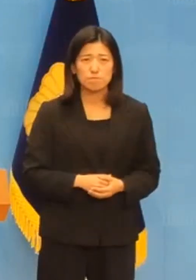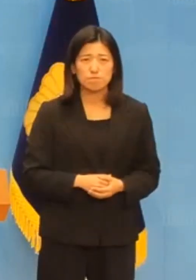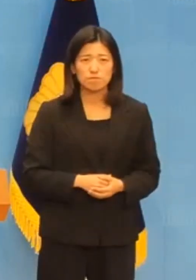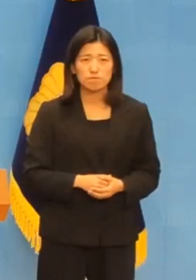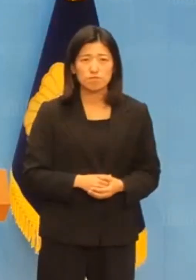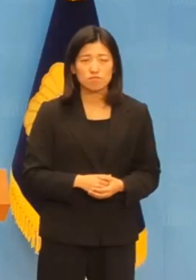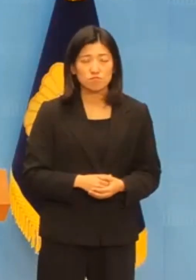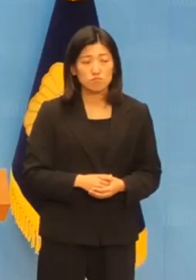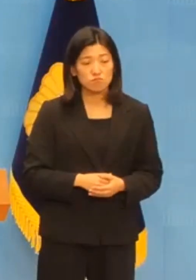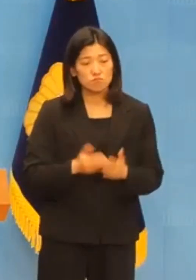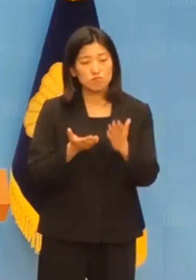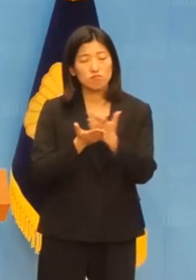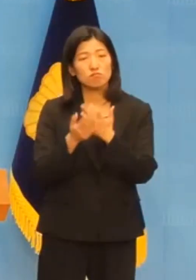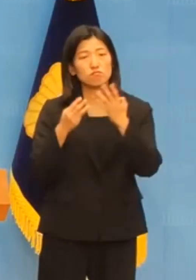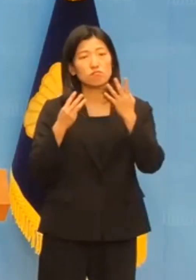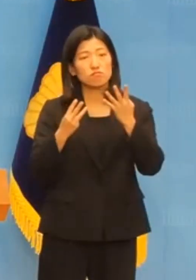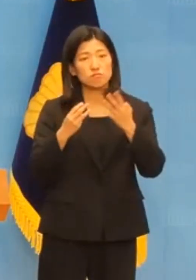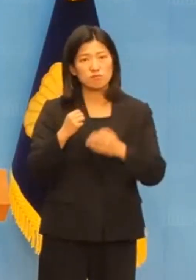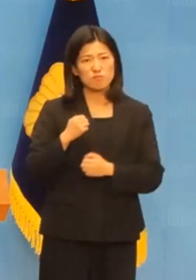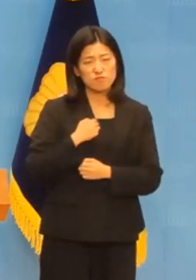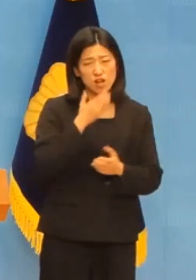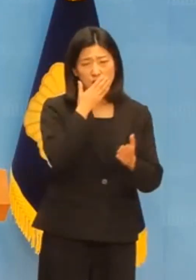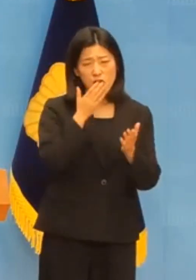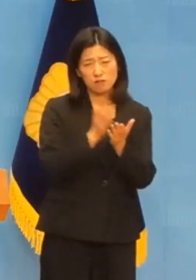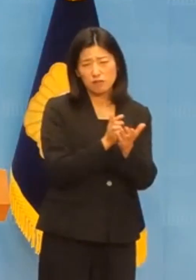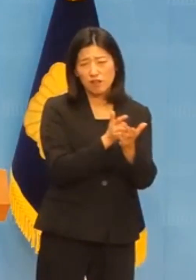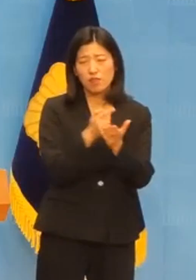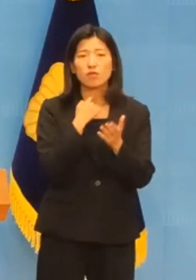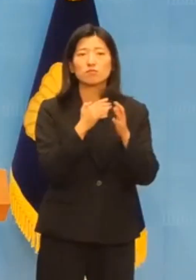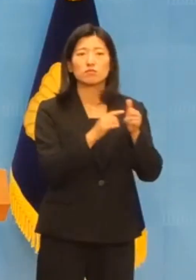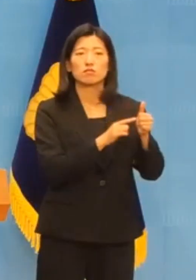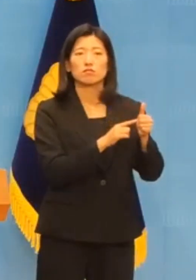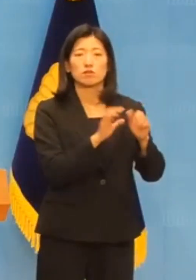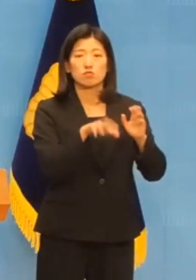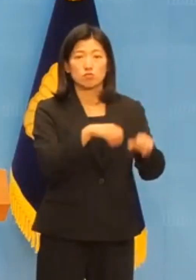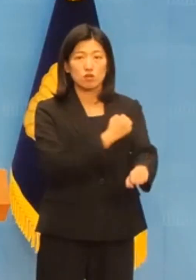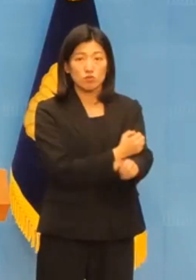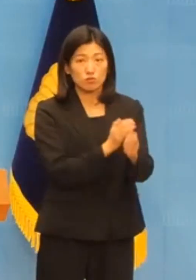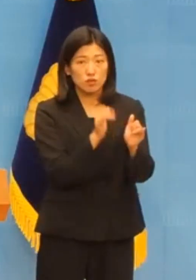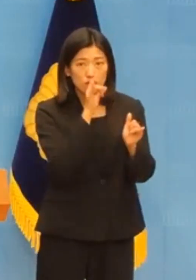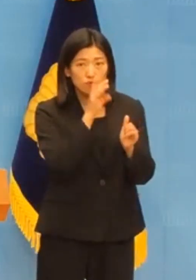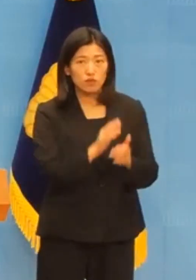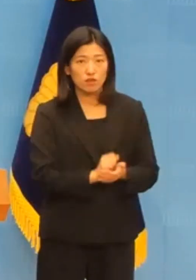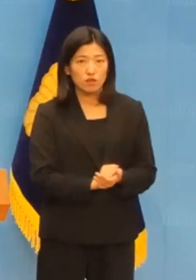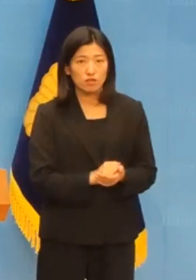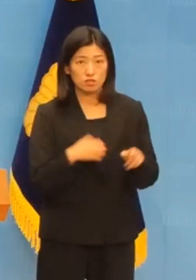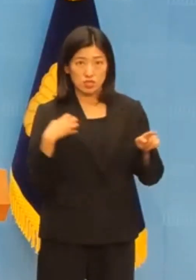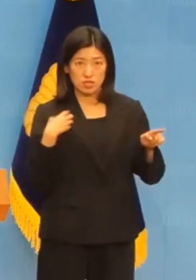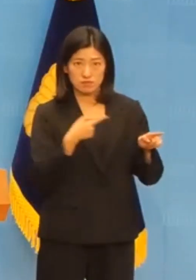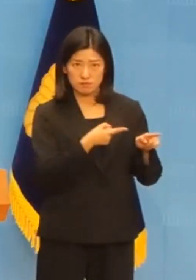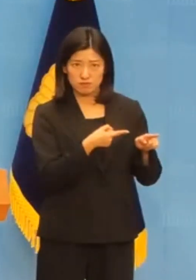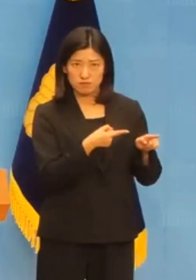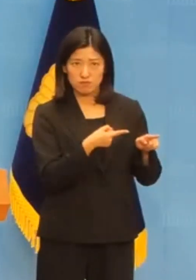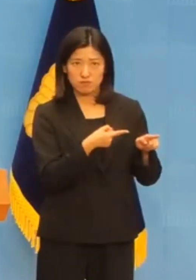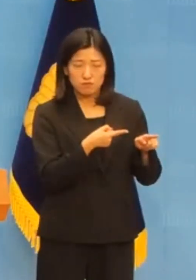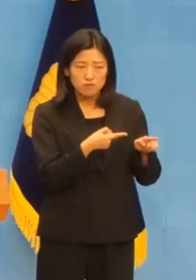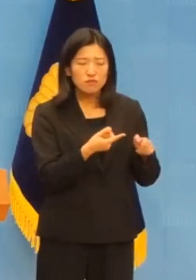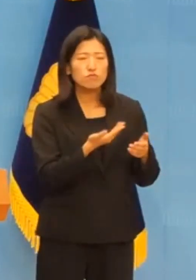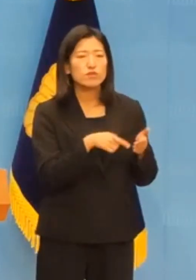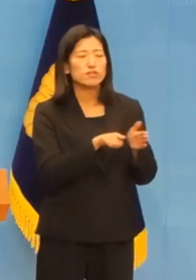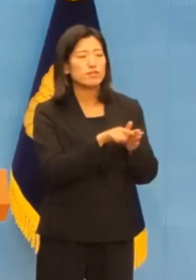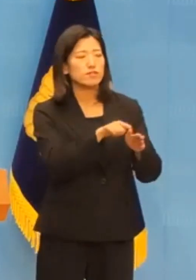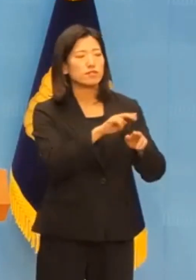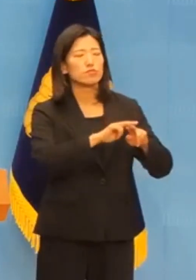가해 책임자에 대한 국가 예우 문제까지 바로잡고자 함으로써 역사정의 실현의 마지막